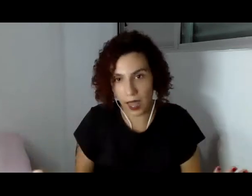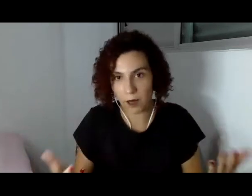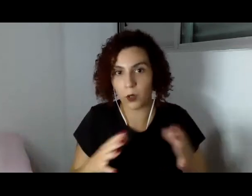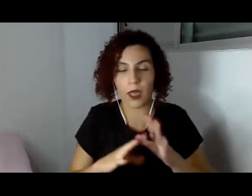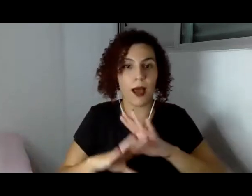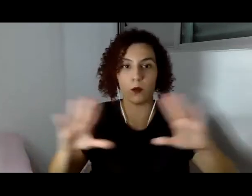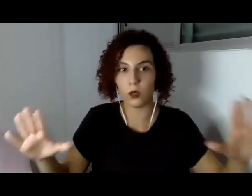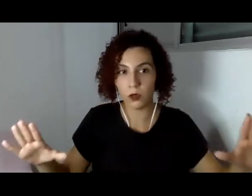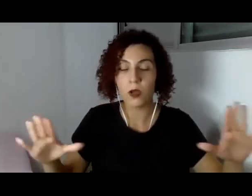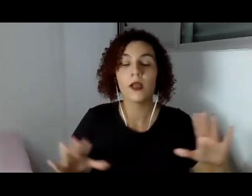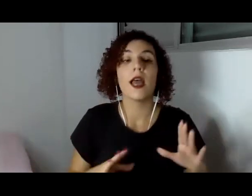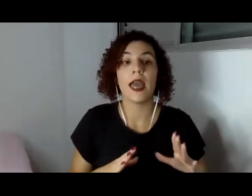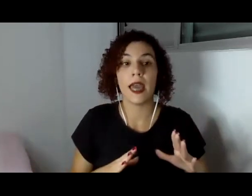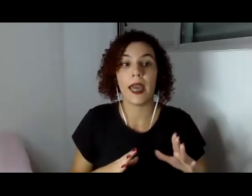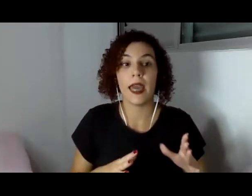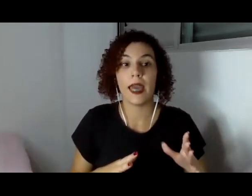podem falar, porque é barulho.